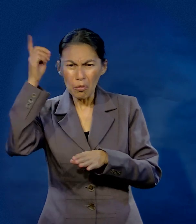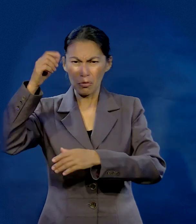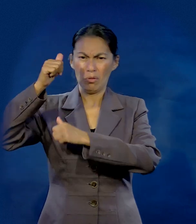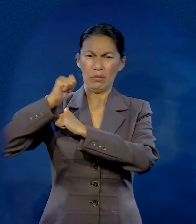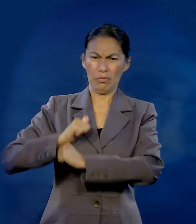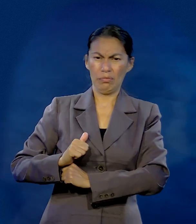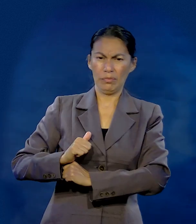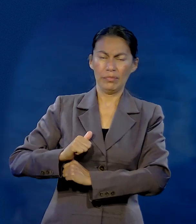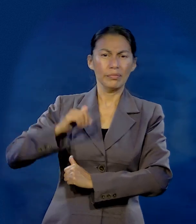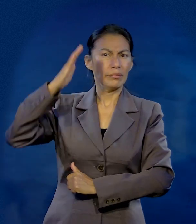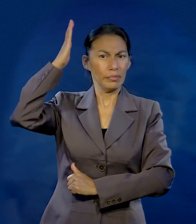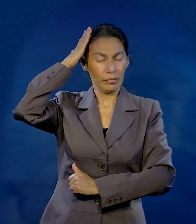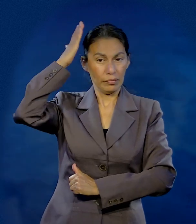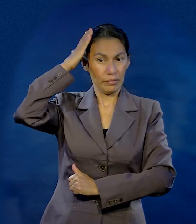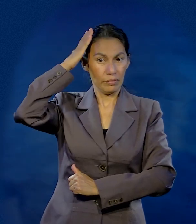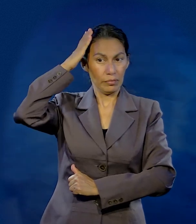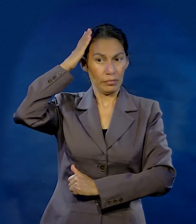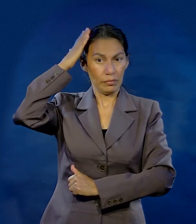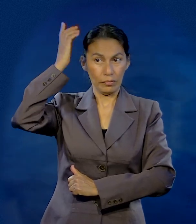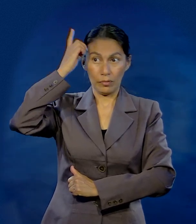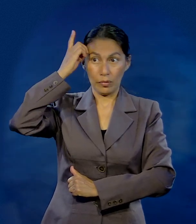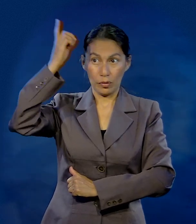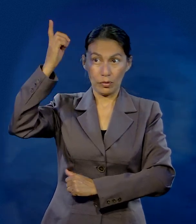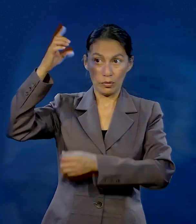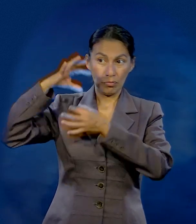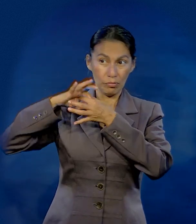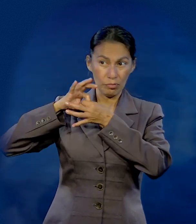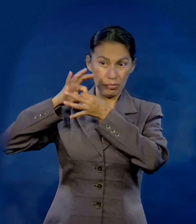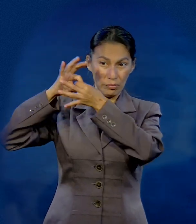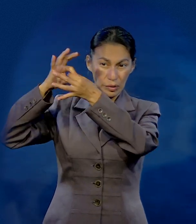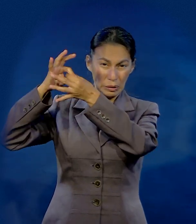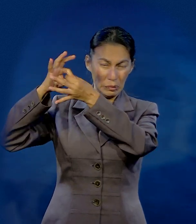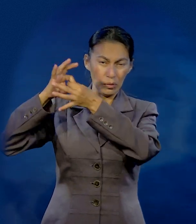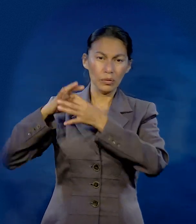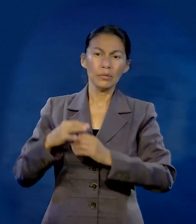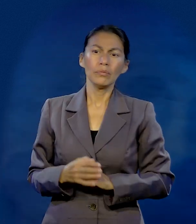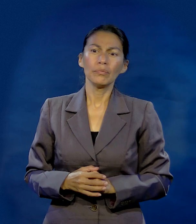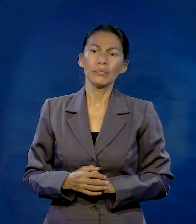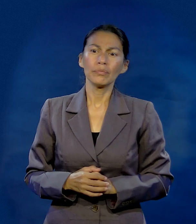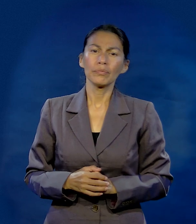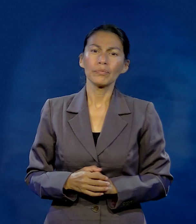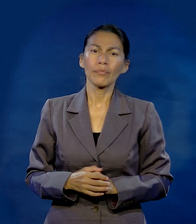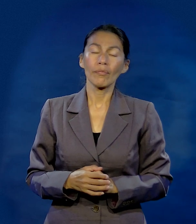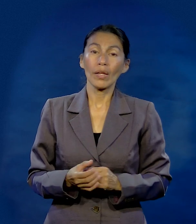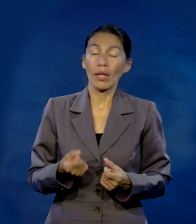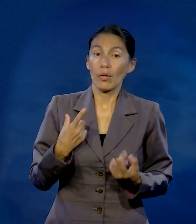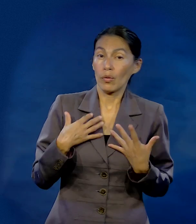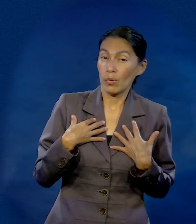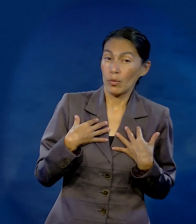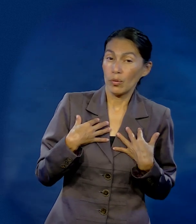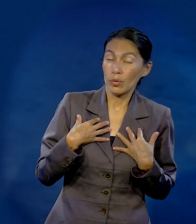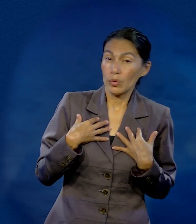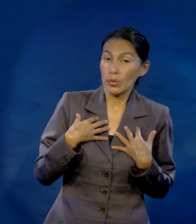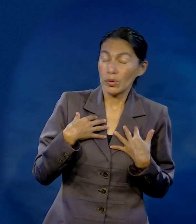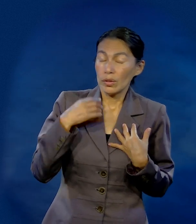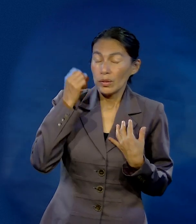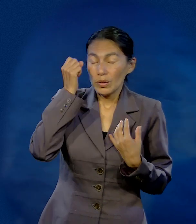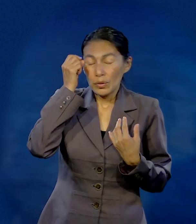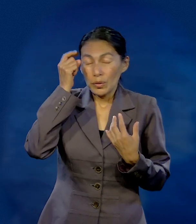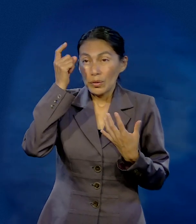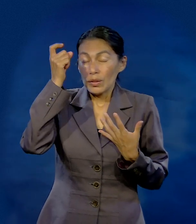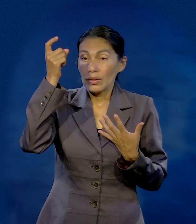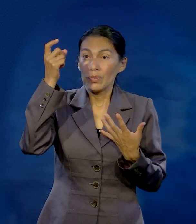es Dios es el hijo de Dios siendo un ser humano con la autoridad